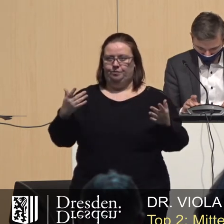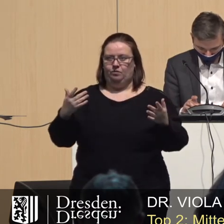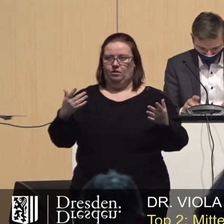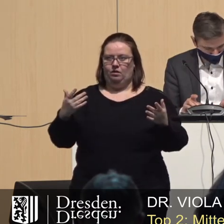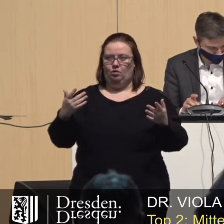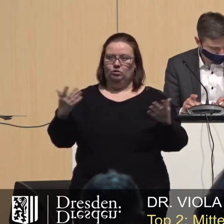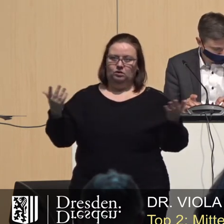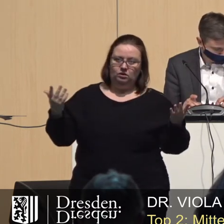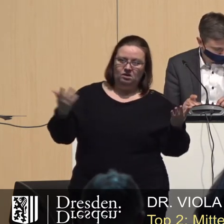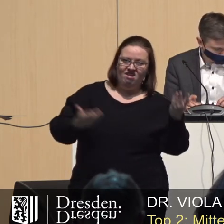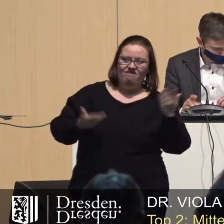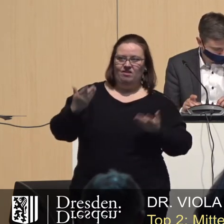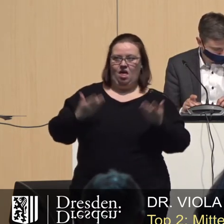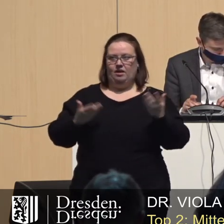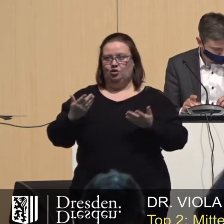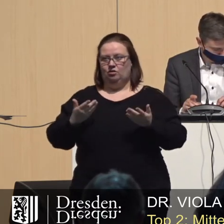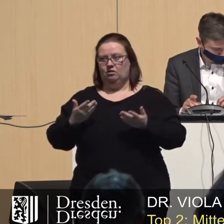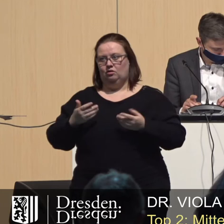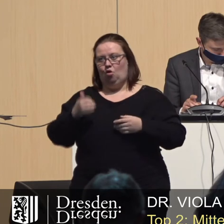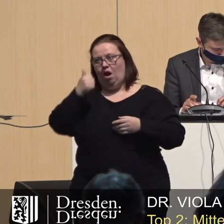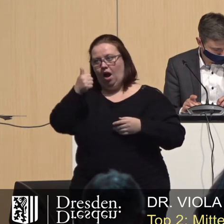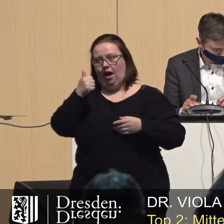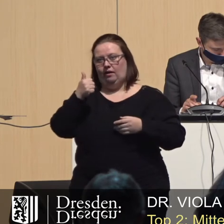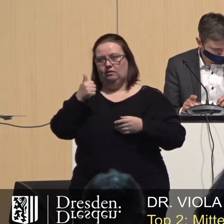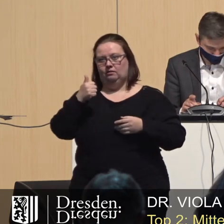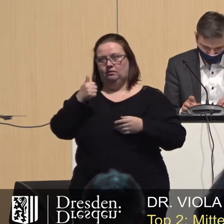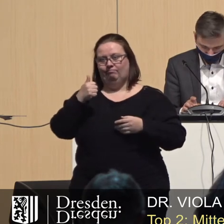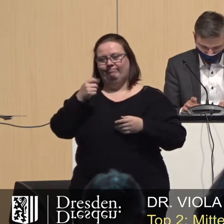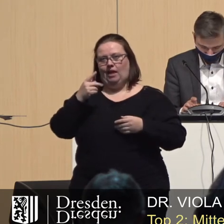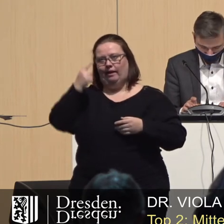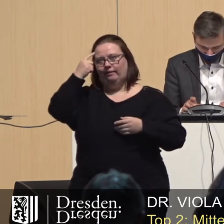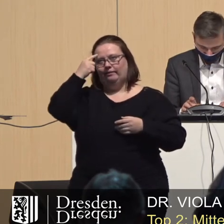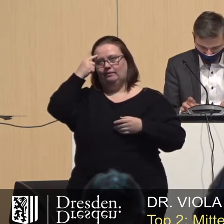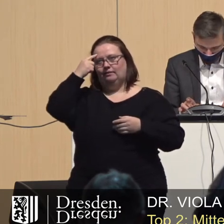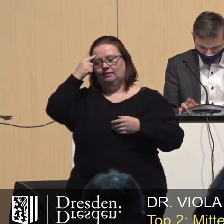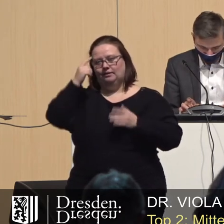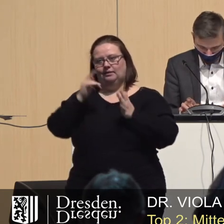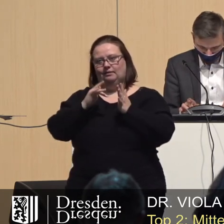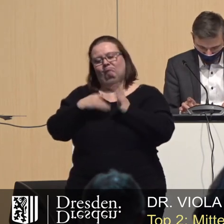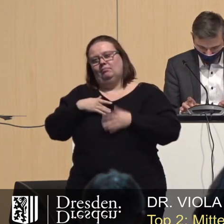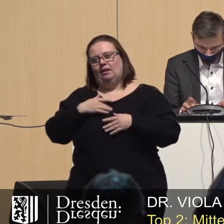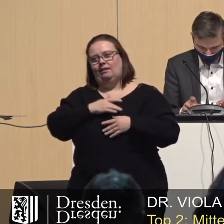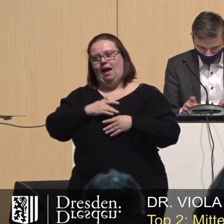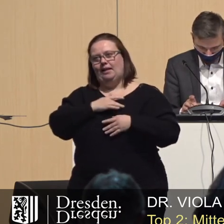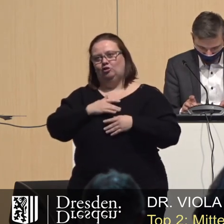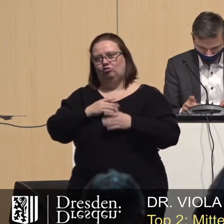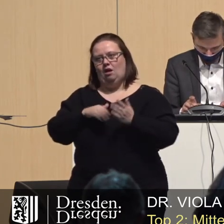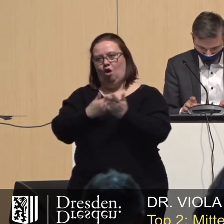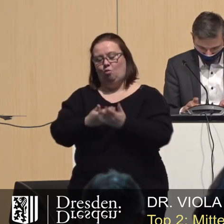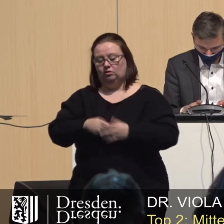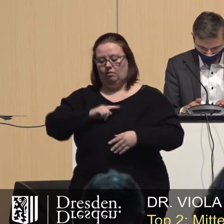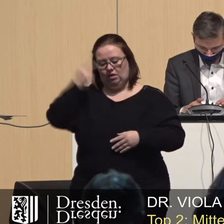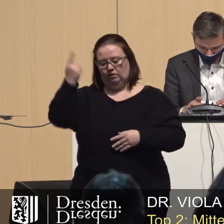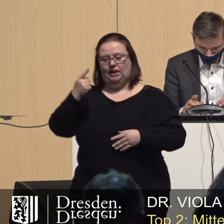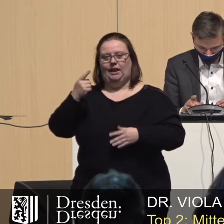Und vielleicht letztlich noch ein geistliches Argument. Soweit ich weiß, ist Jesus